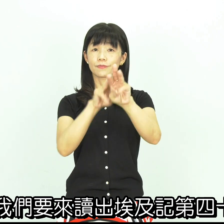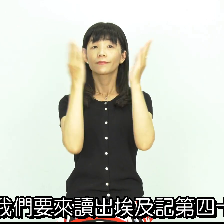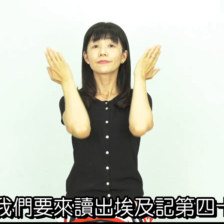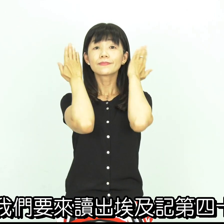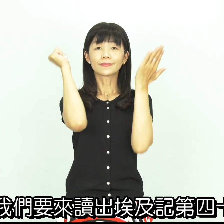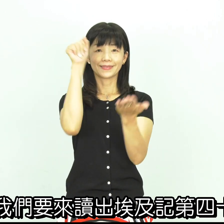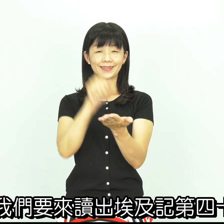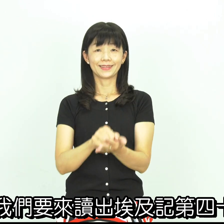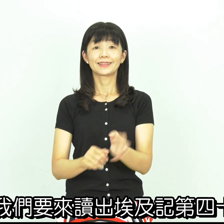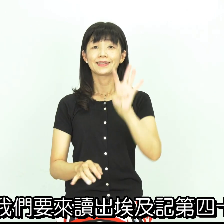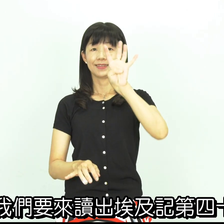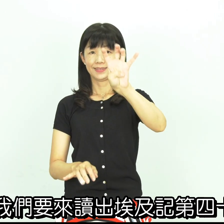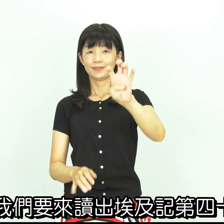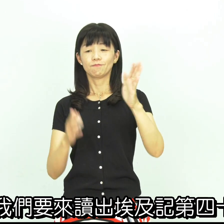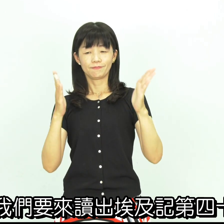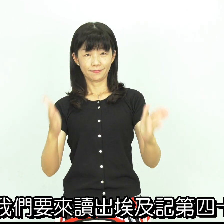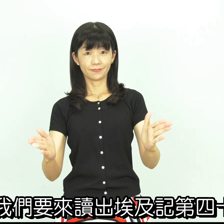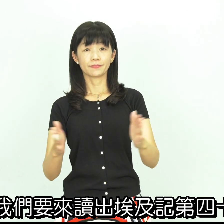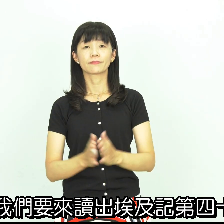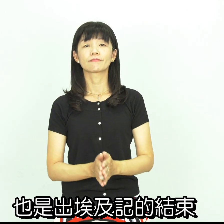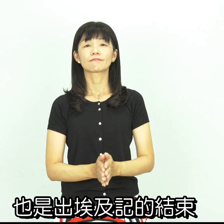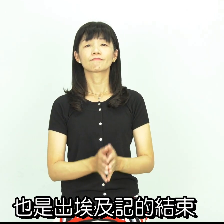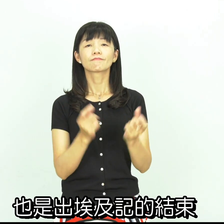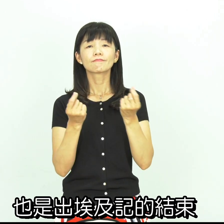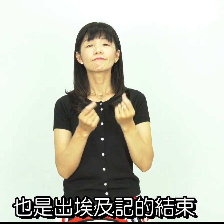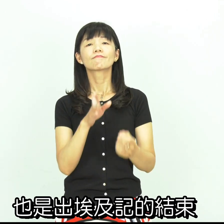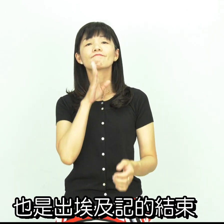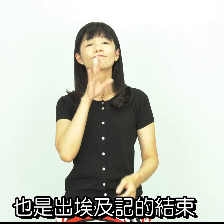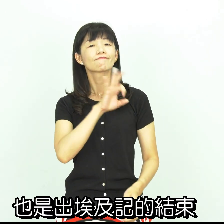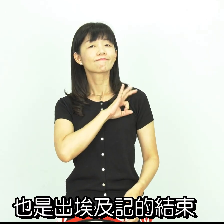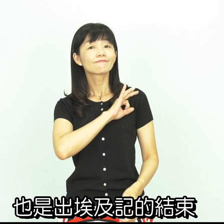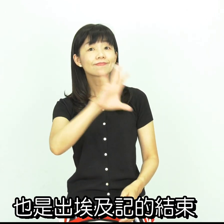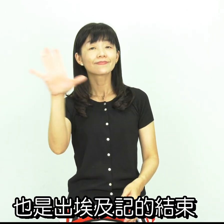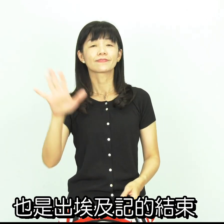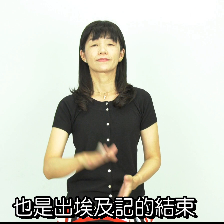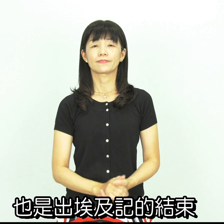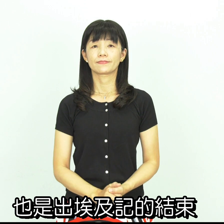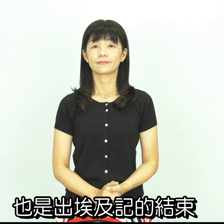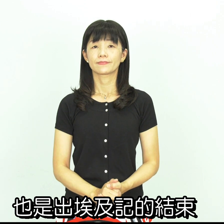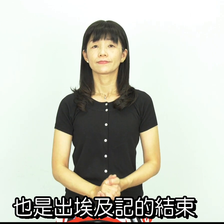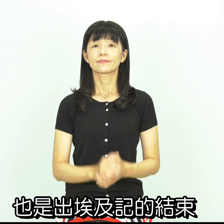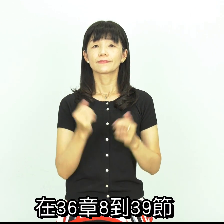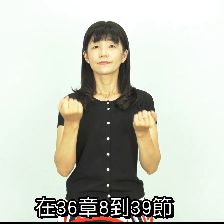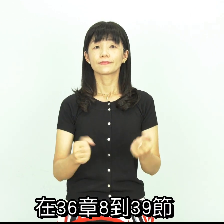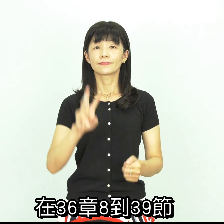出埃及记第40章，也是出埃及记的结束，在